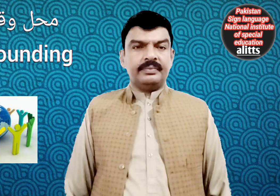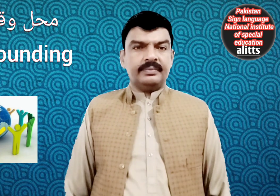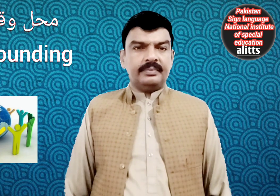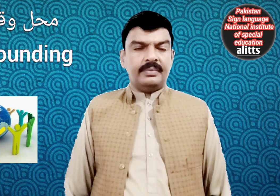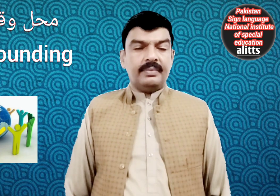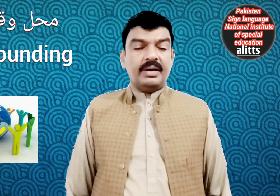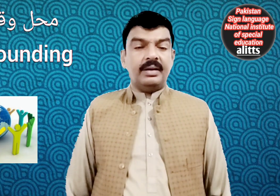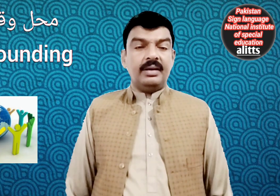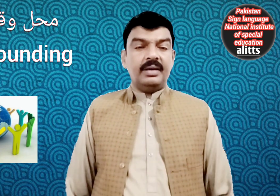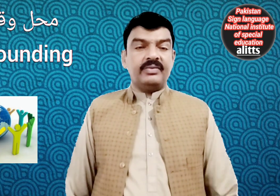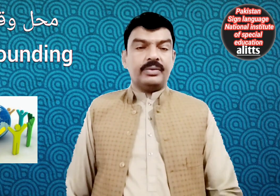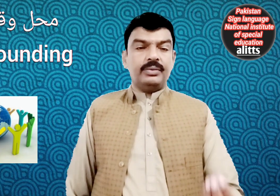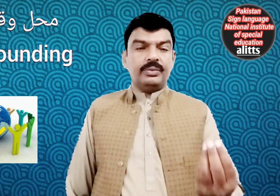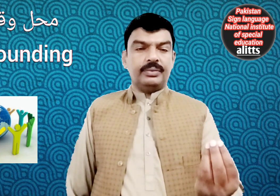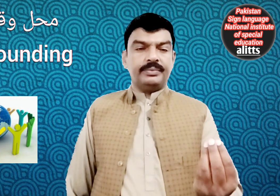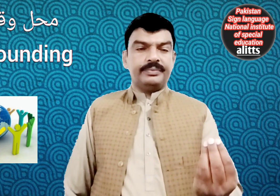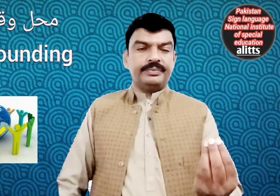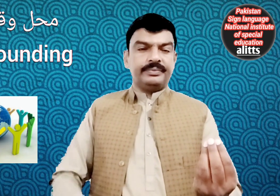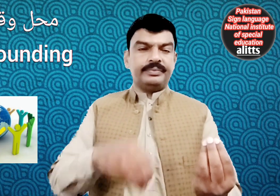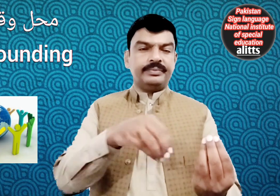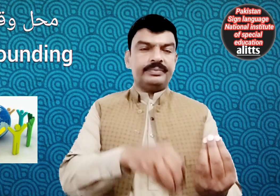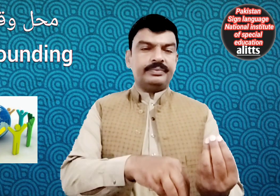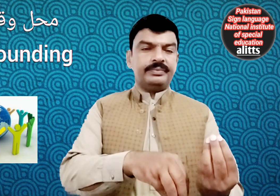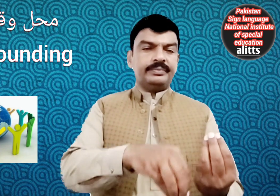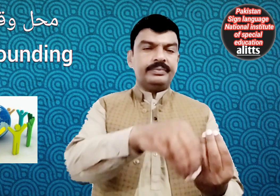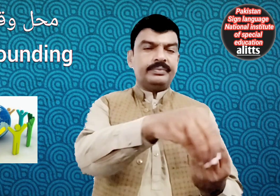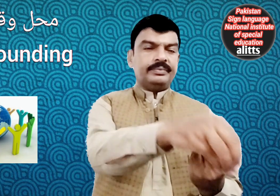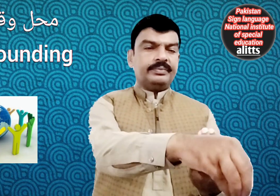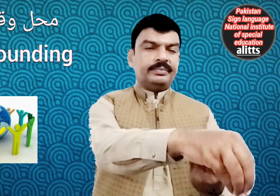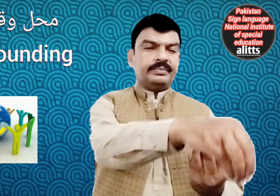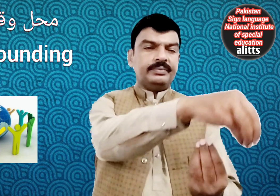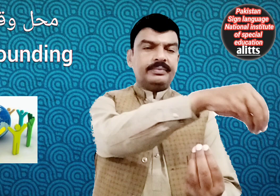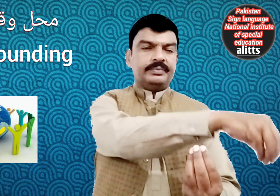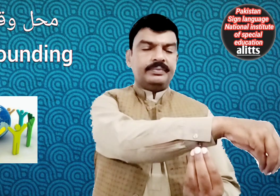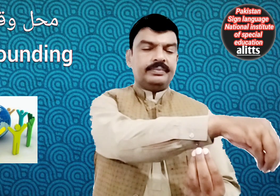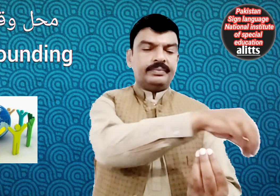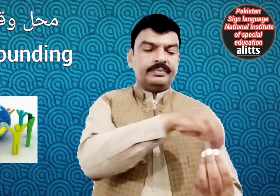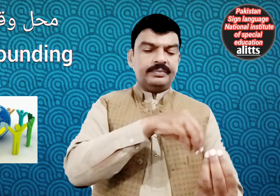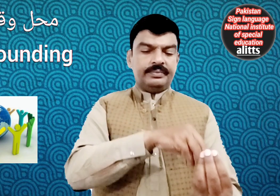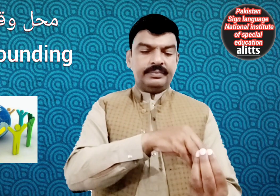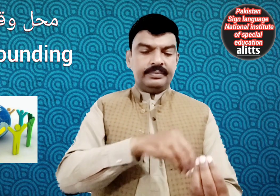महल्ले वकू।